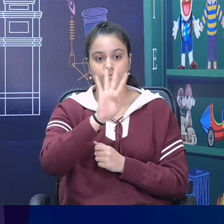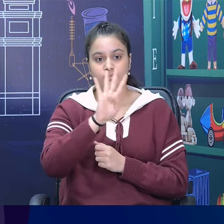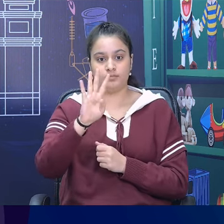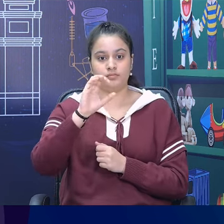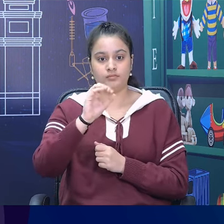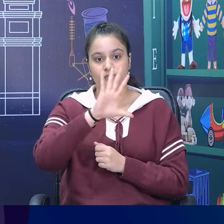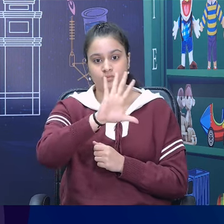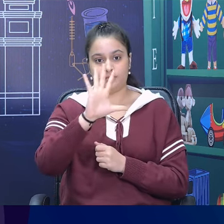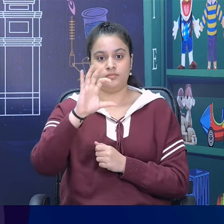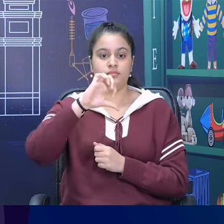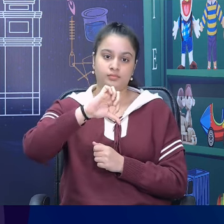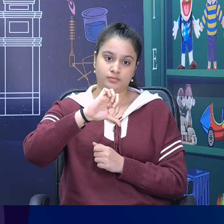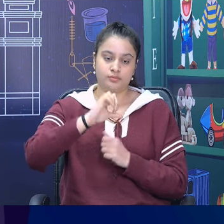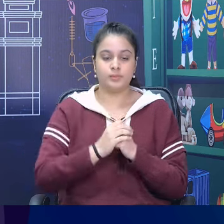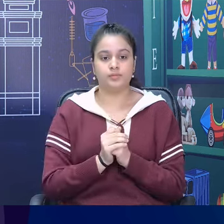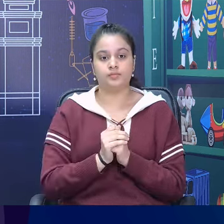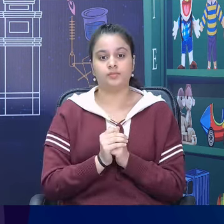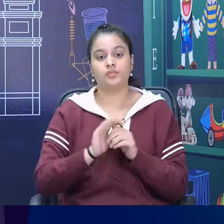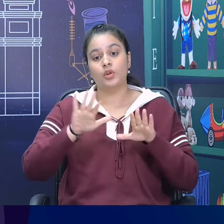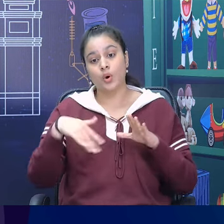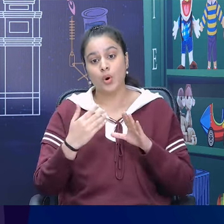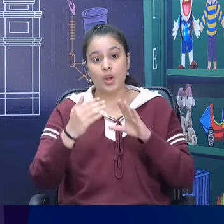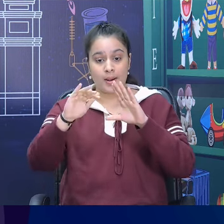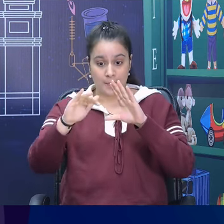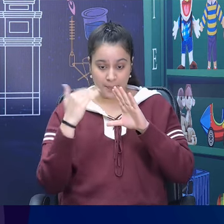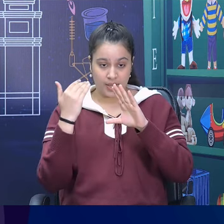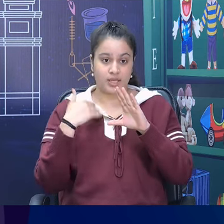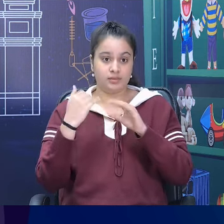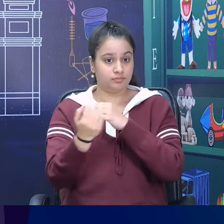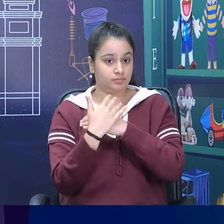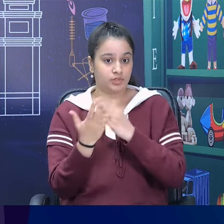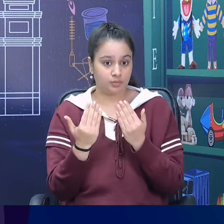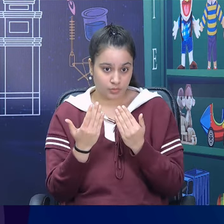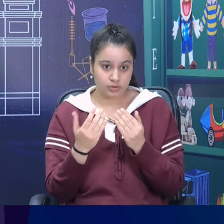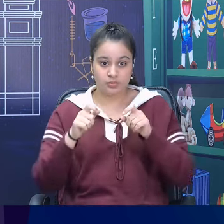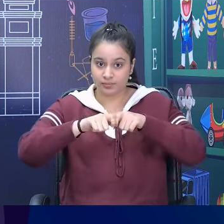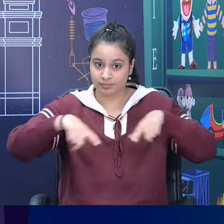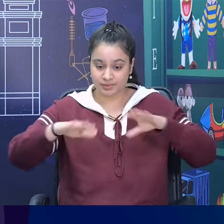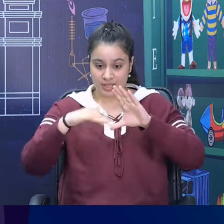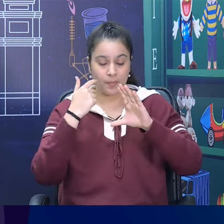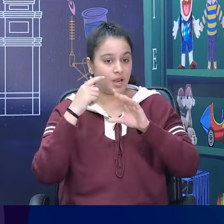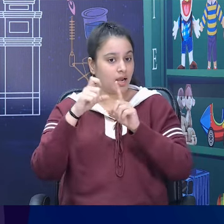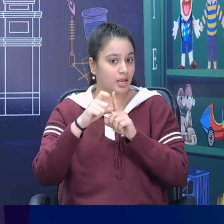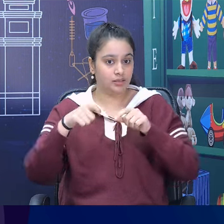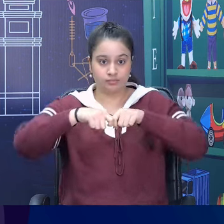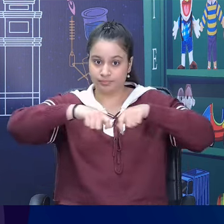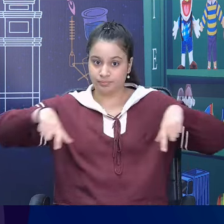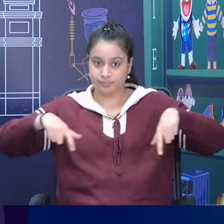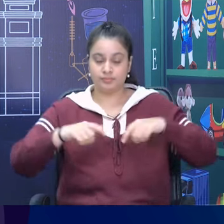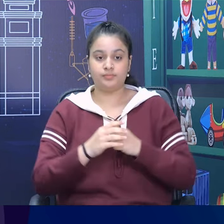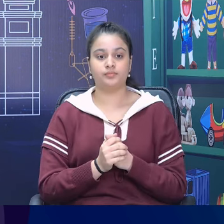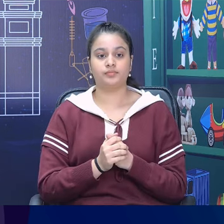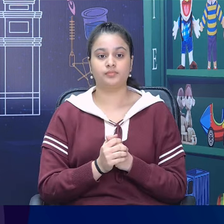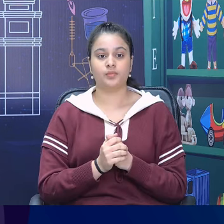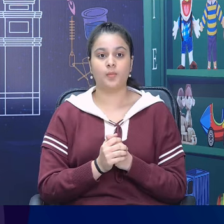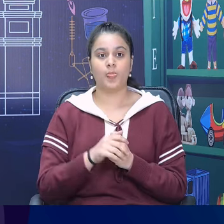0044 या फिर आप हमें मेल लिख सकते हैं . cl9 @ cet.nic.in पर तो